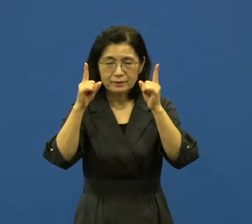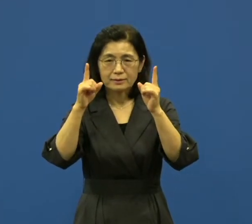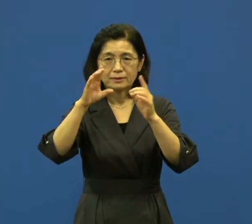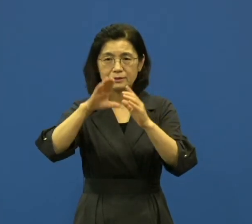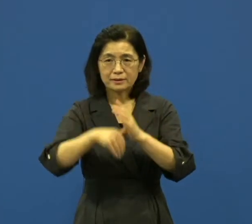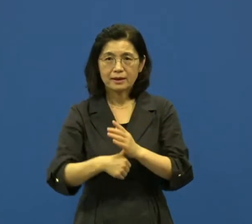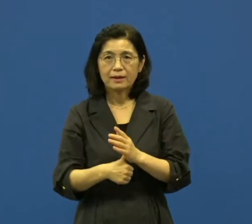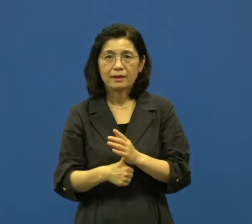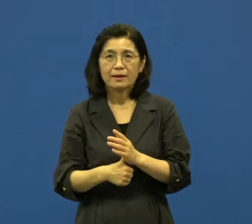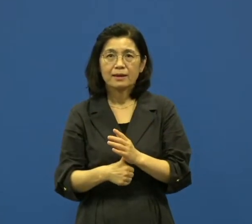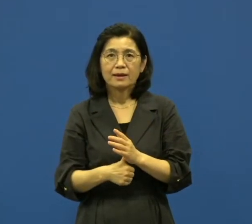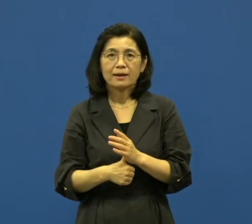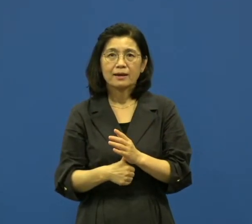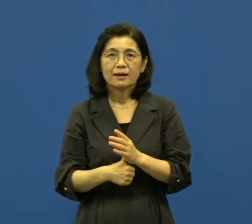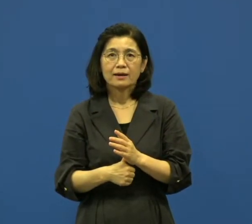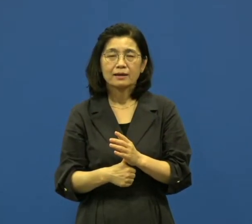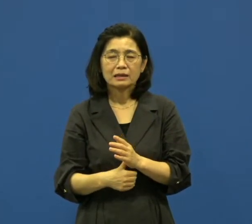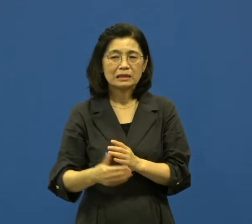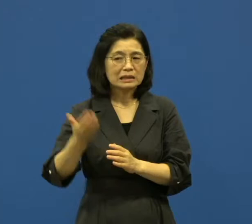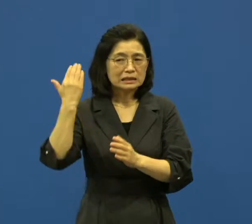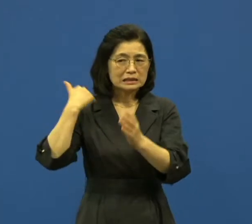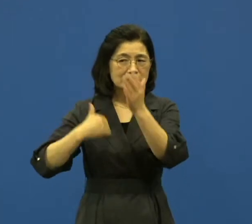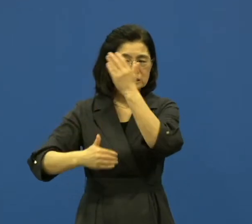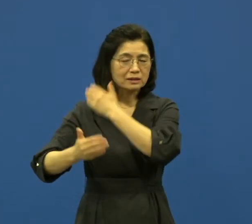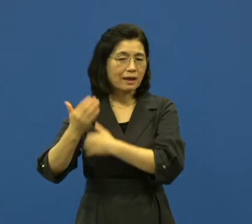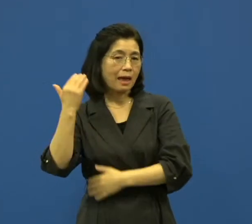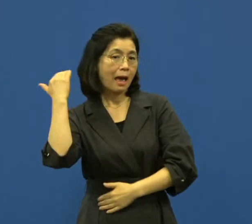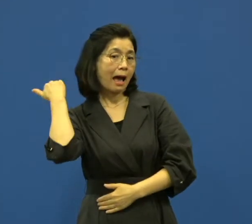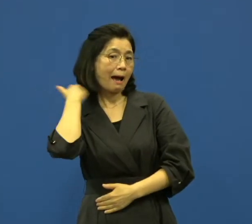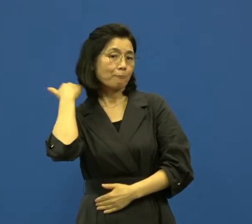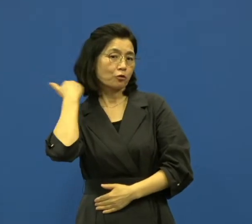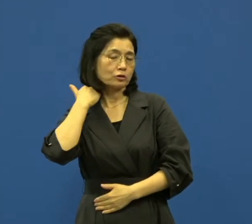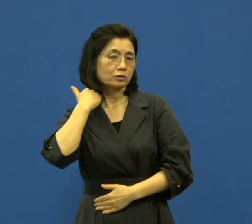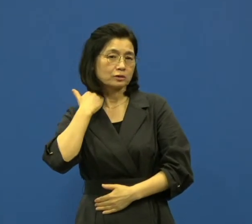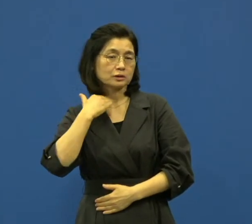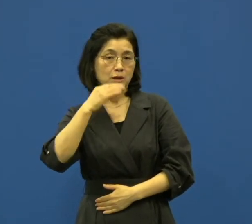뜨여진다는 말은 뭘까요? 이전에 보이지 않는 게 보이기 시작합니다.